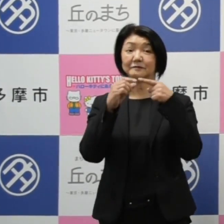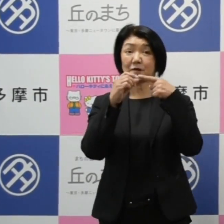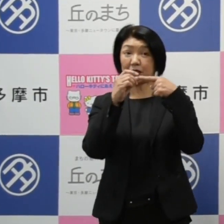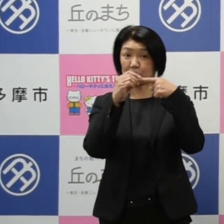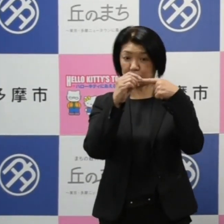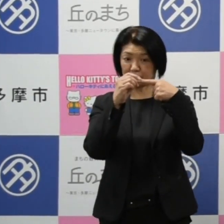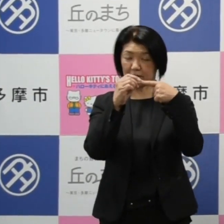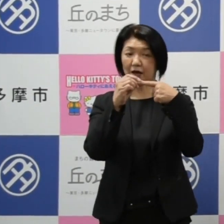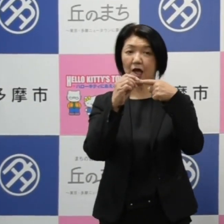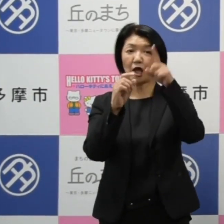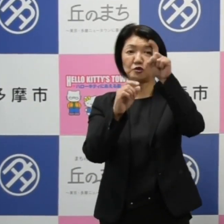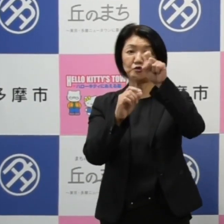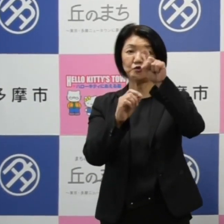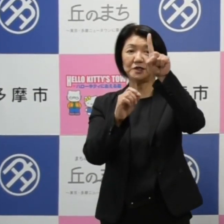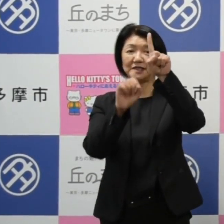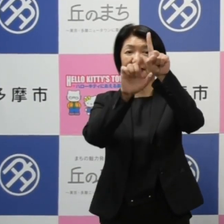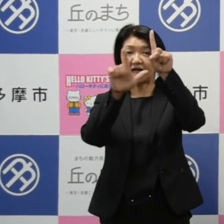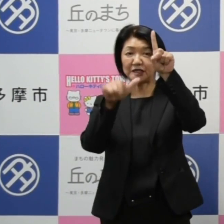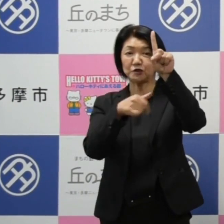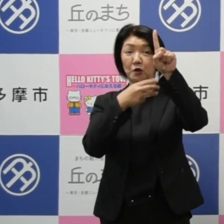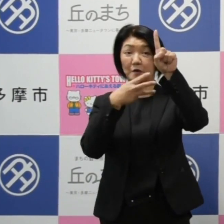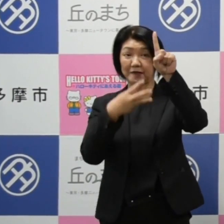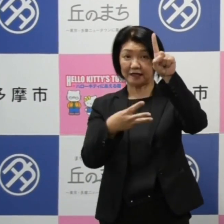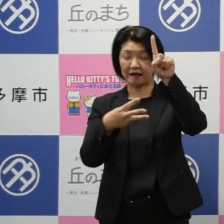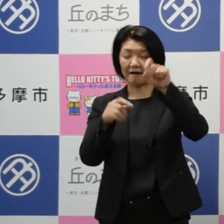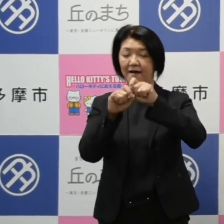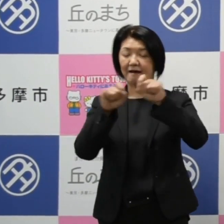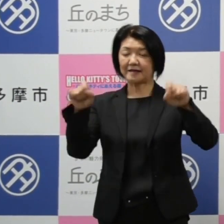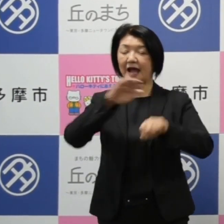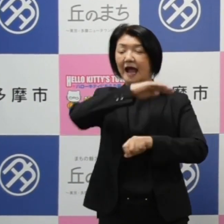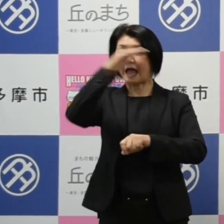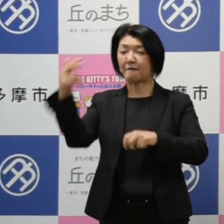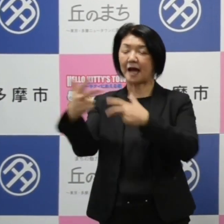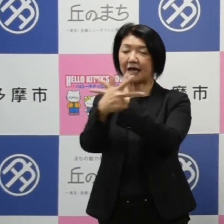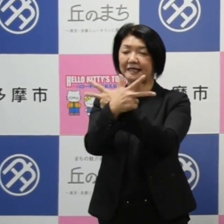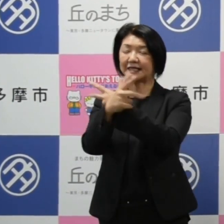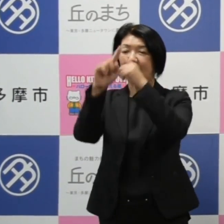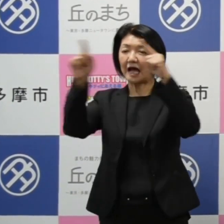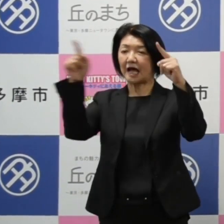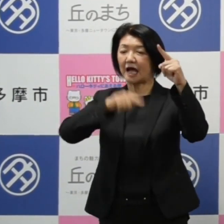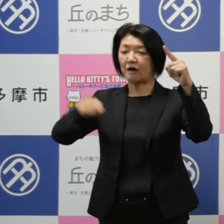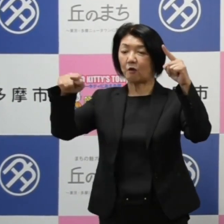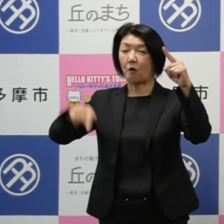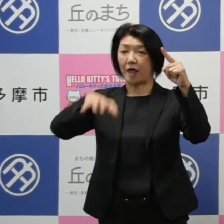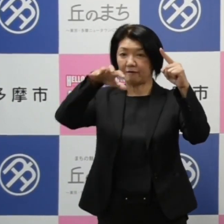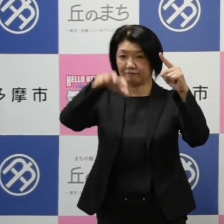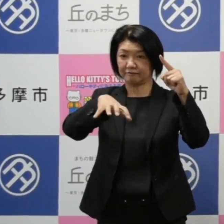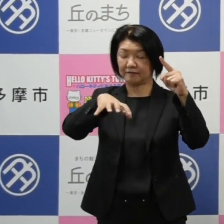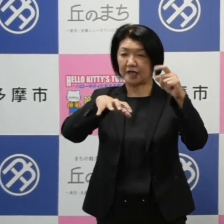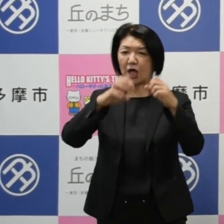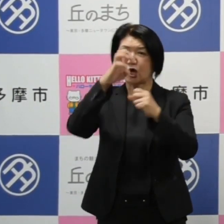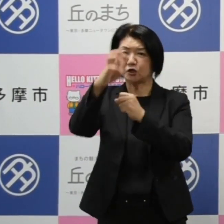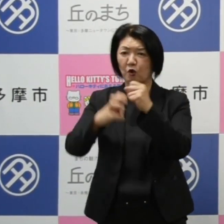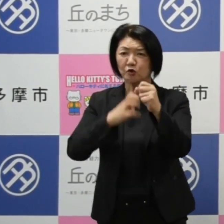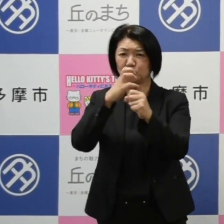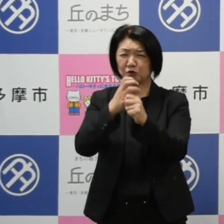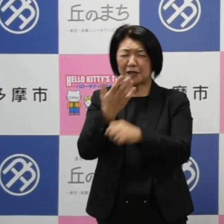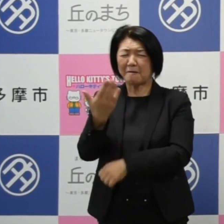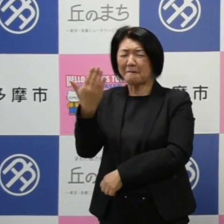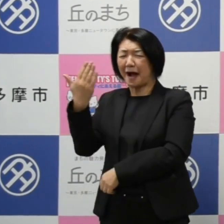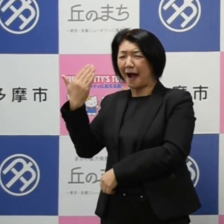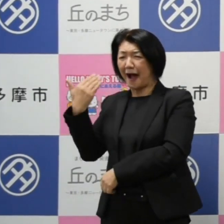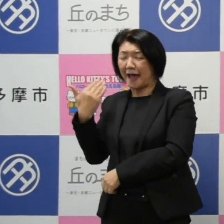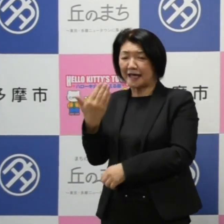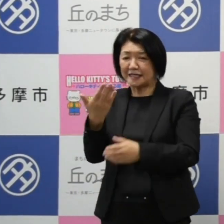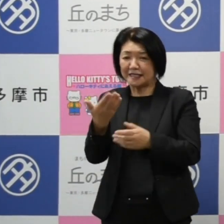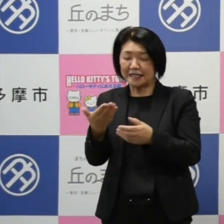まず11月3日に長山北公園で40年前に埋めたタイムカ